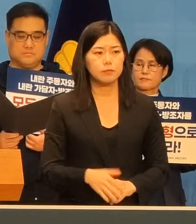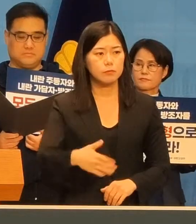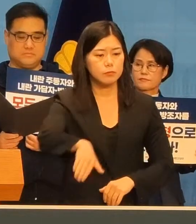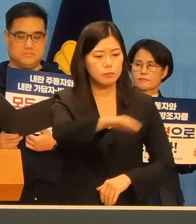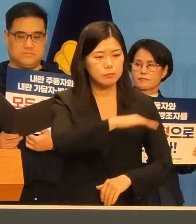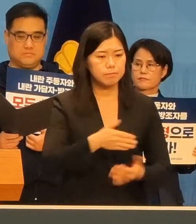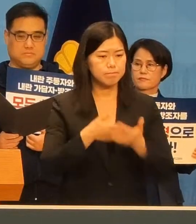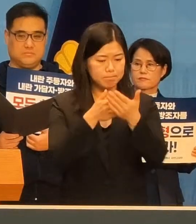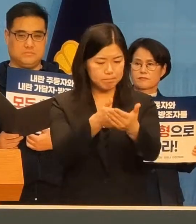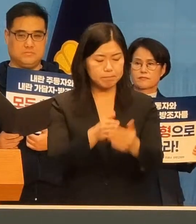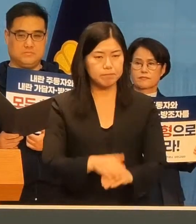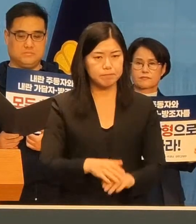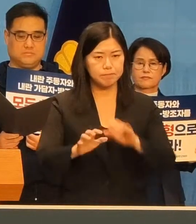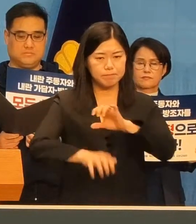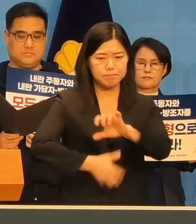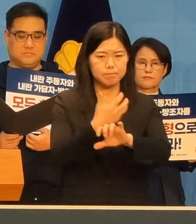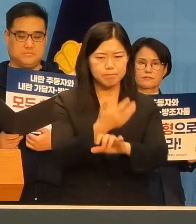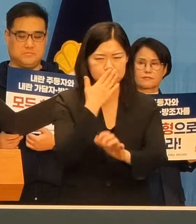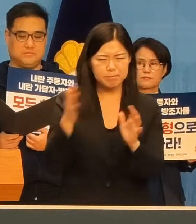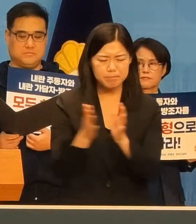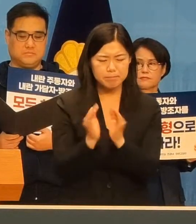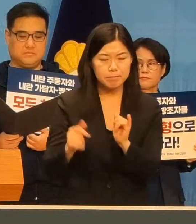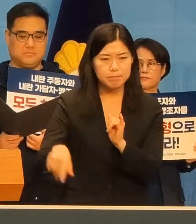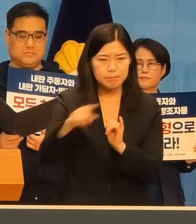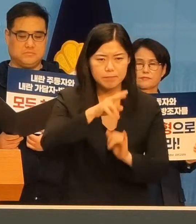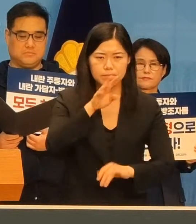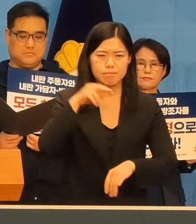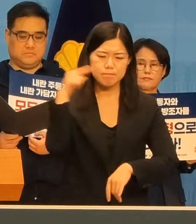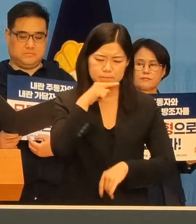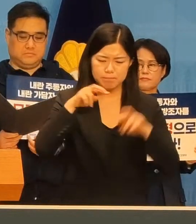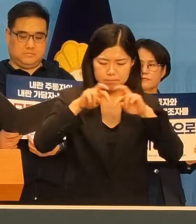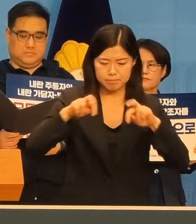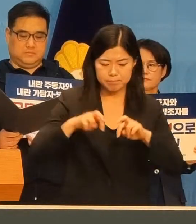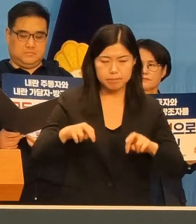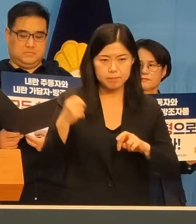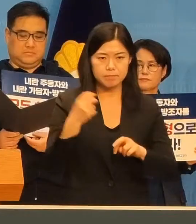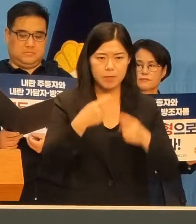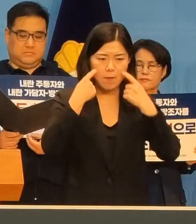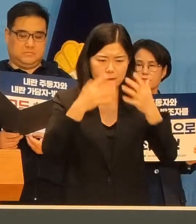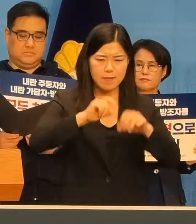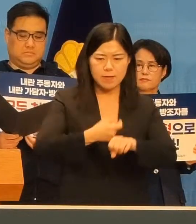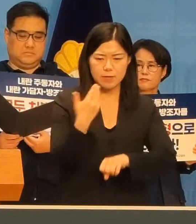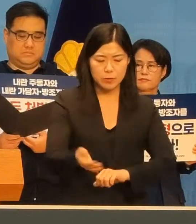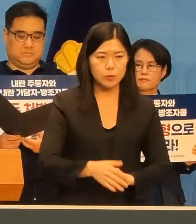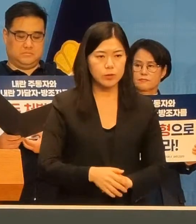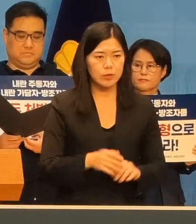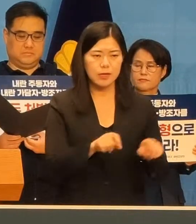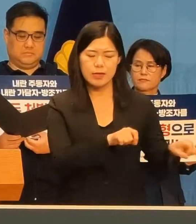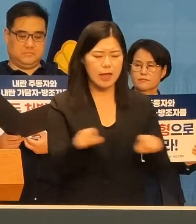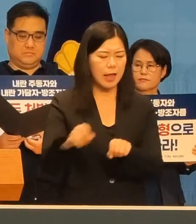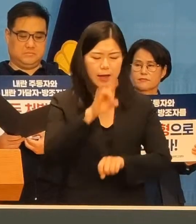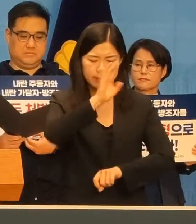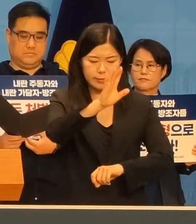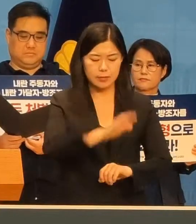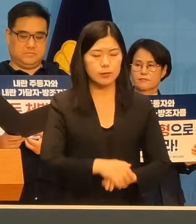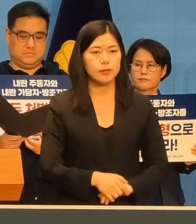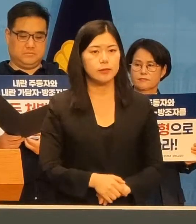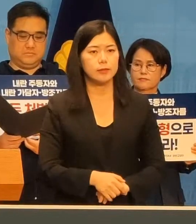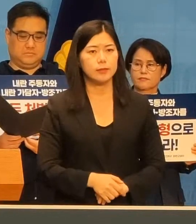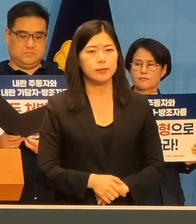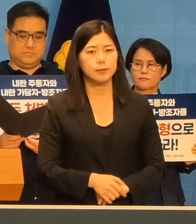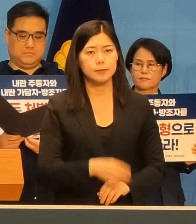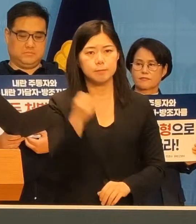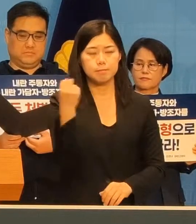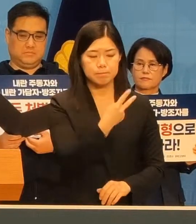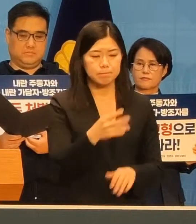우리는 요구합니다. 내란 가담자들에 대한 철저한 진상규명과 단호한 처벌, 더는 지체해선 안 됩니다.